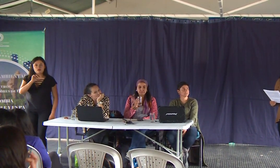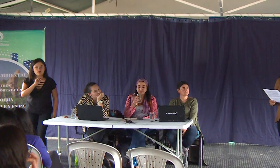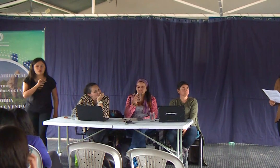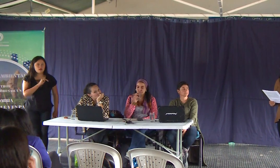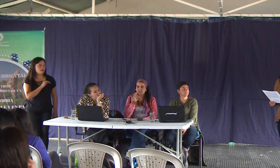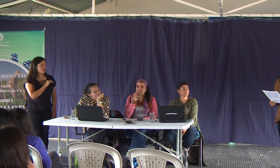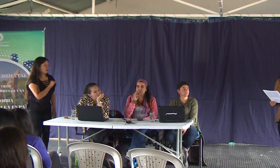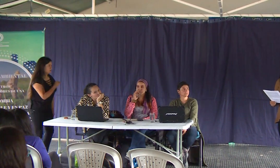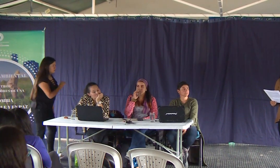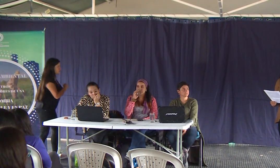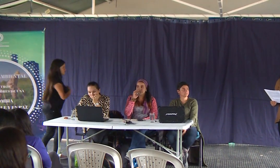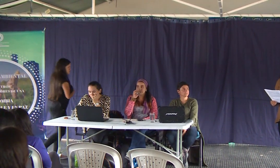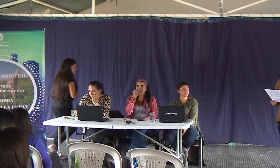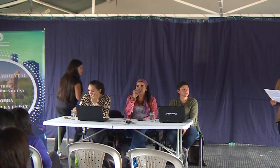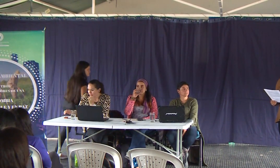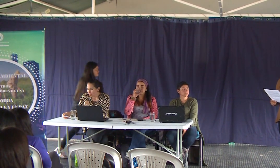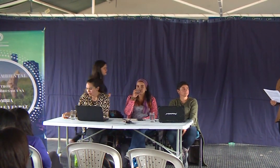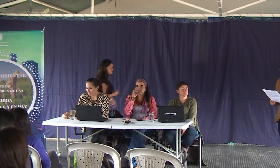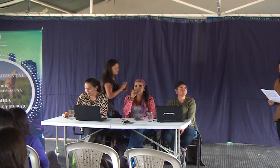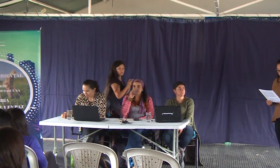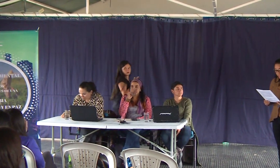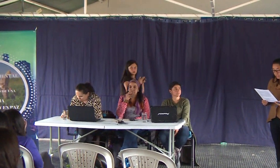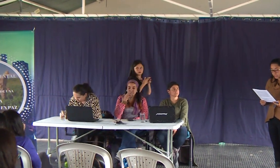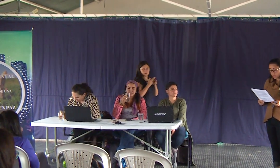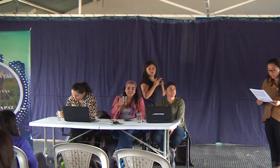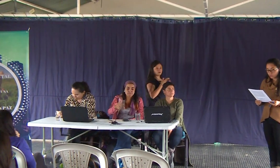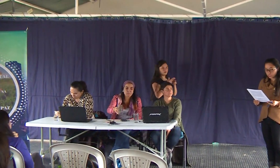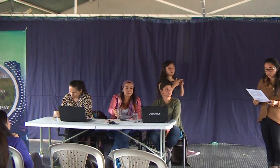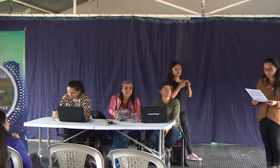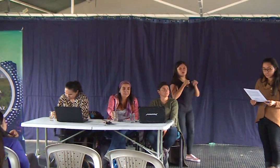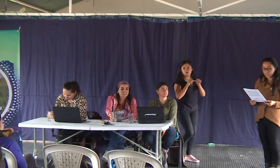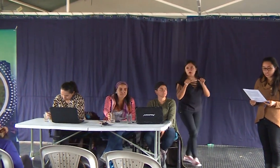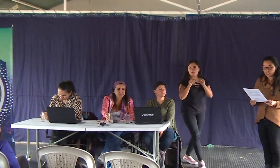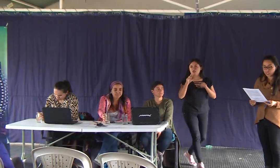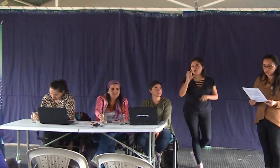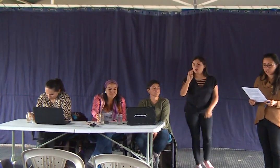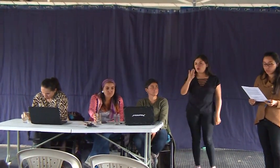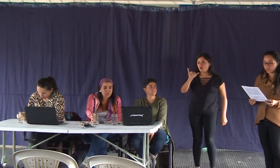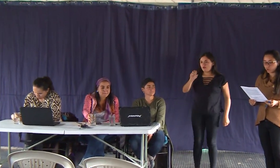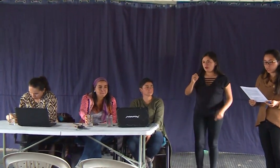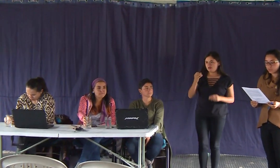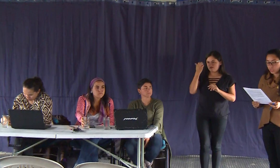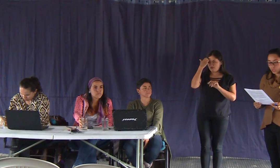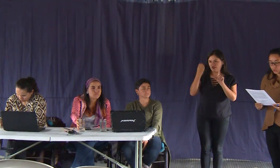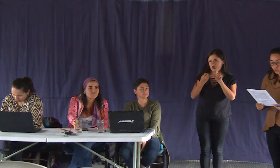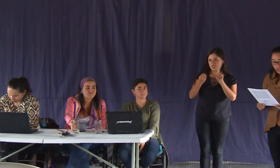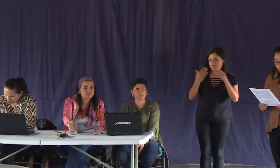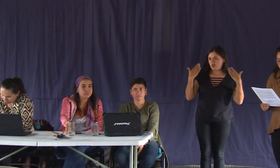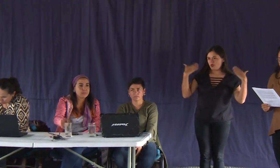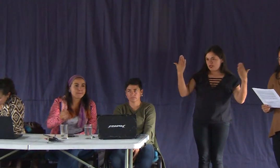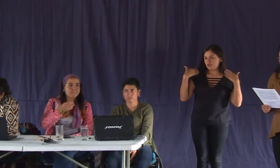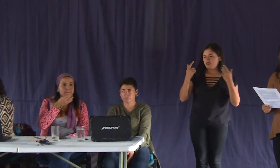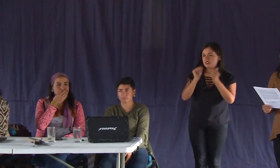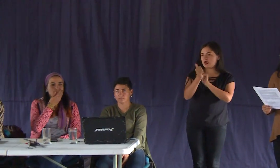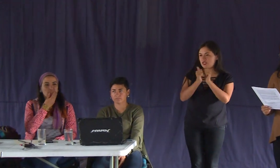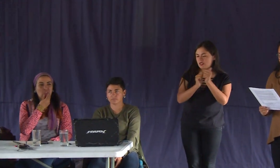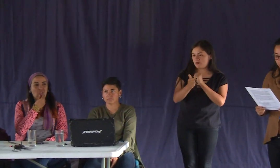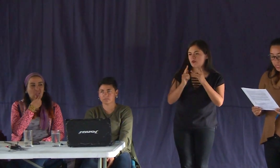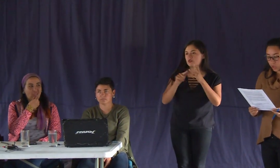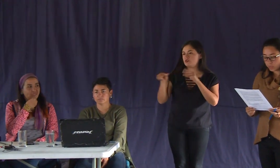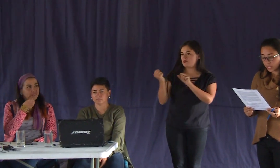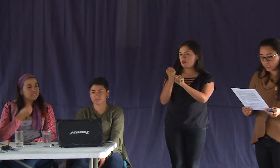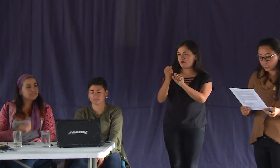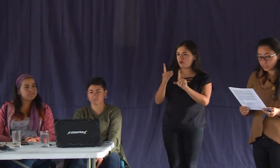en lúdica y recreación para el desarrollo cultural y social, licenciada en educación física, recreación y deporte. Su trabajo de grado